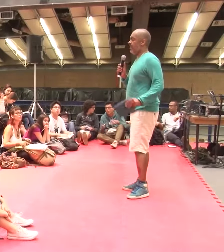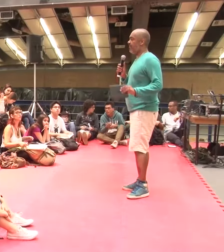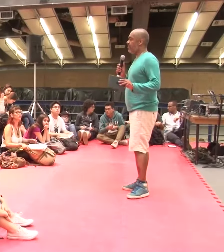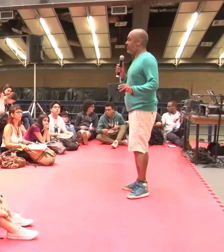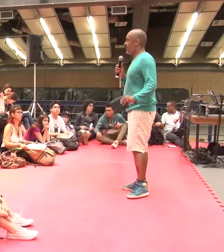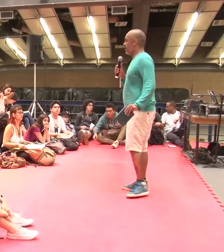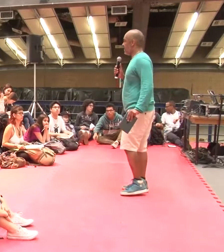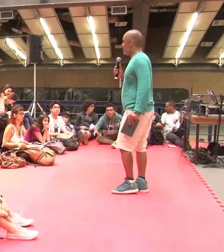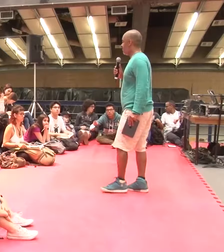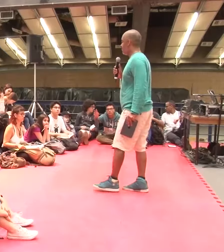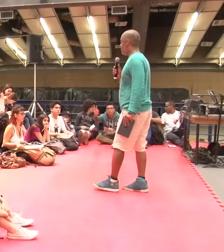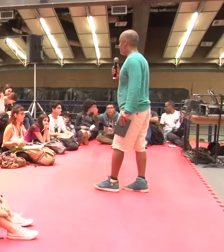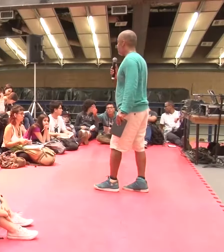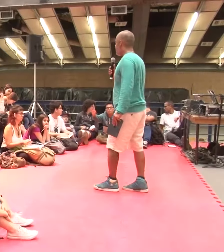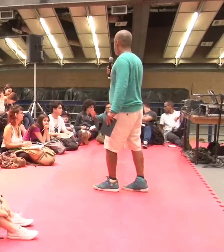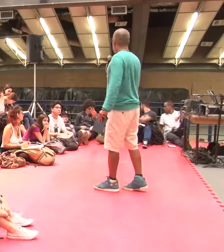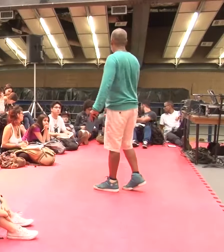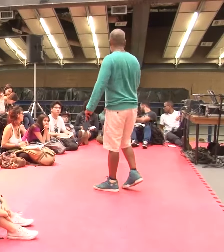Ele está falando de esterco,